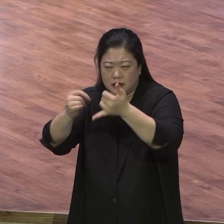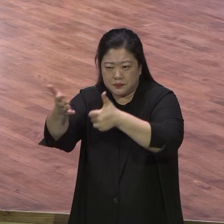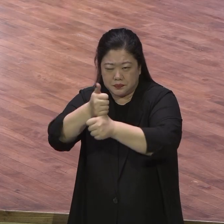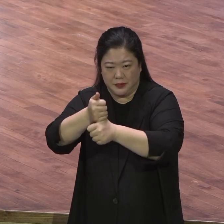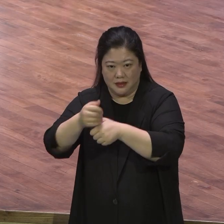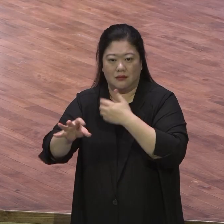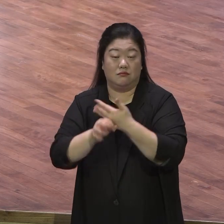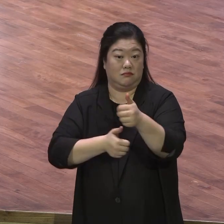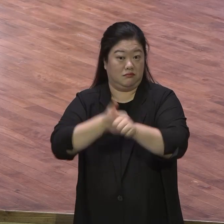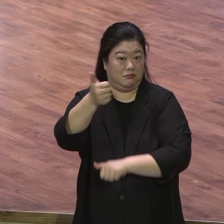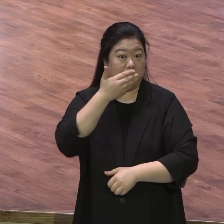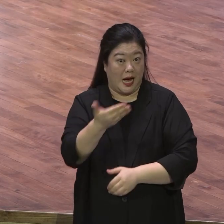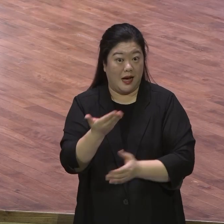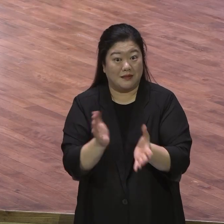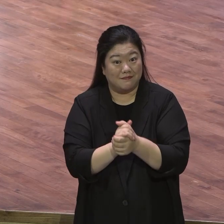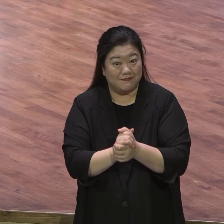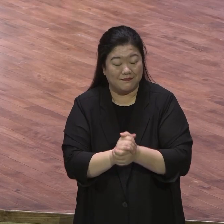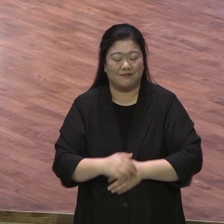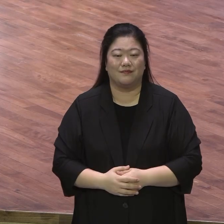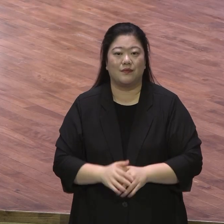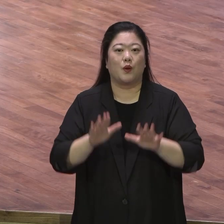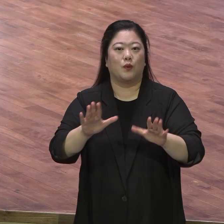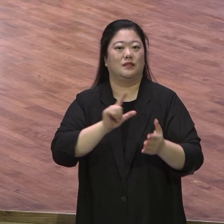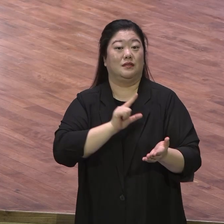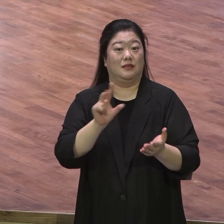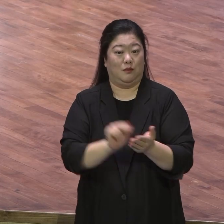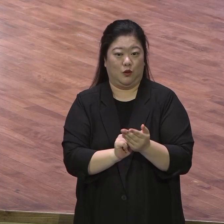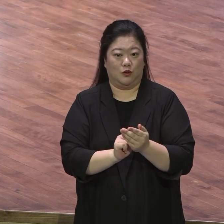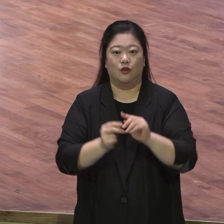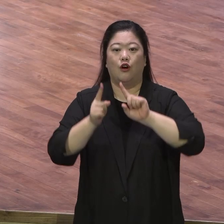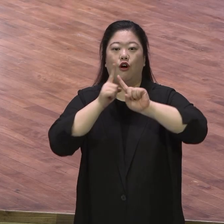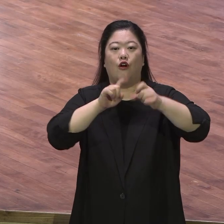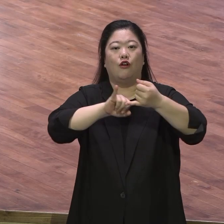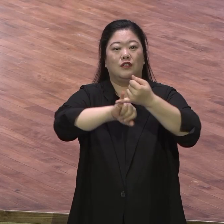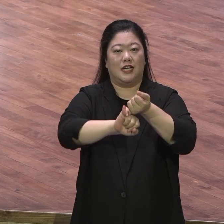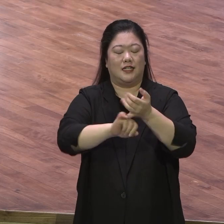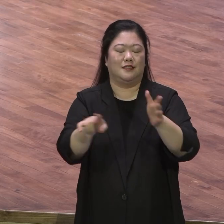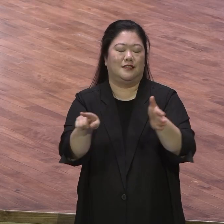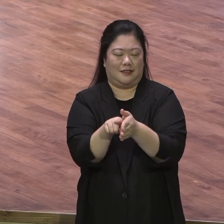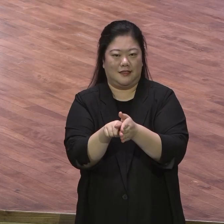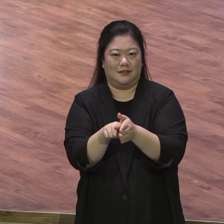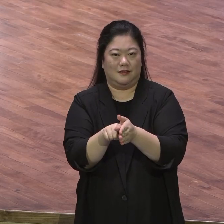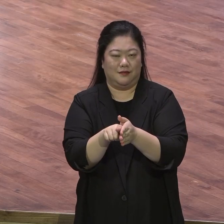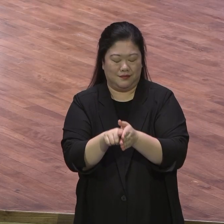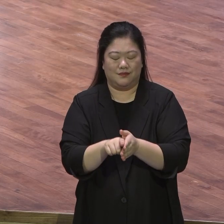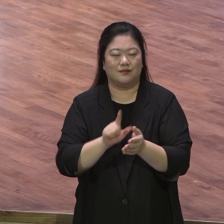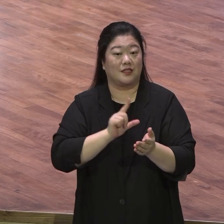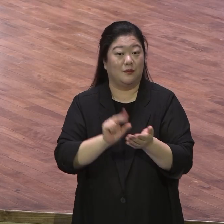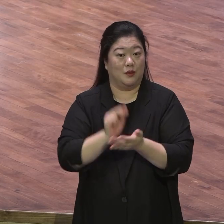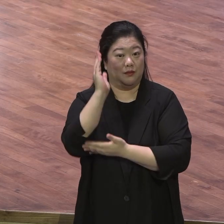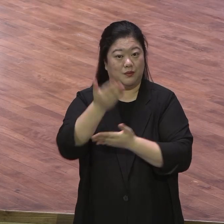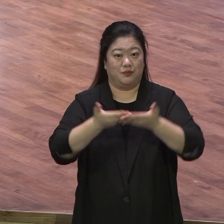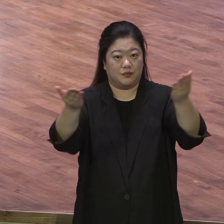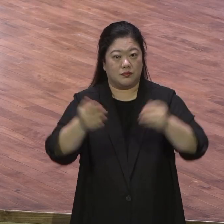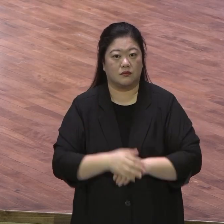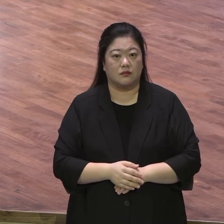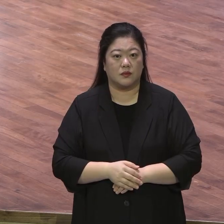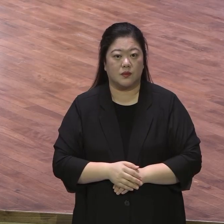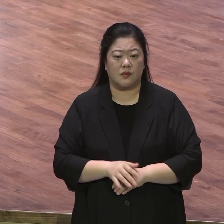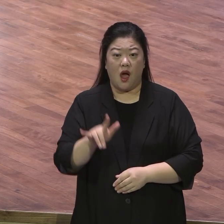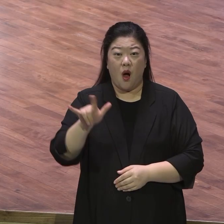이것을 말씀 가지고 언약신앙이라는 제모로 말씀을 드립니다. 또 지금 코로나19가 급속도로